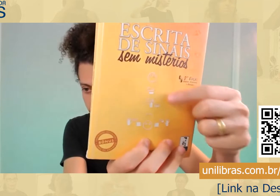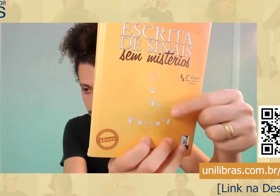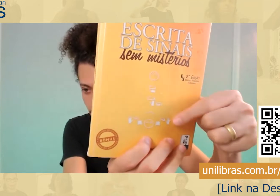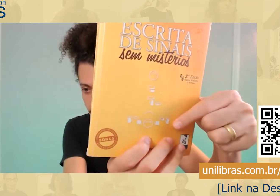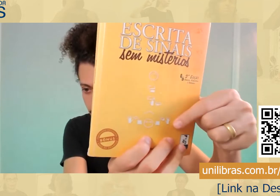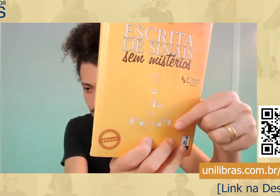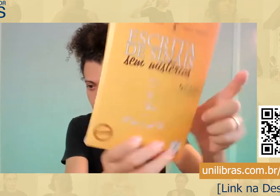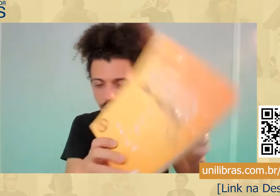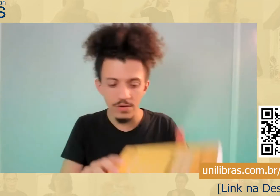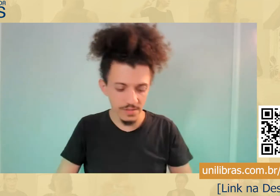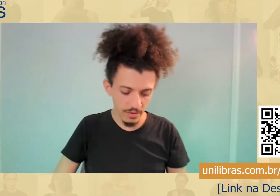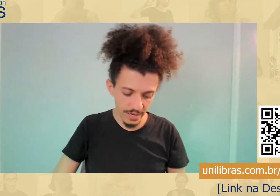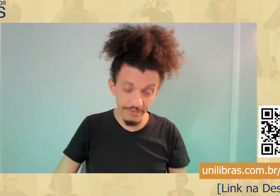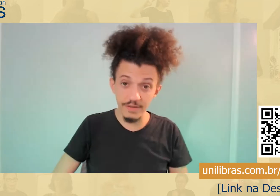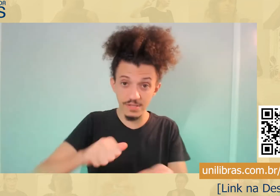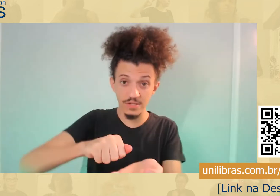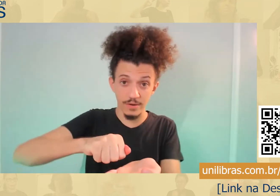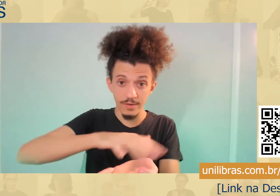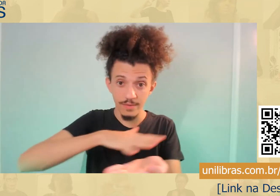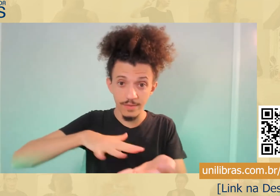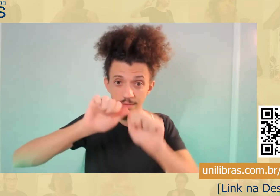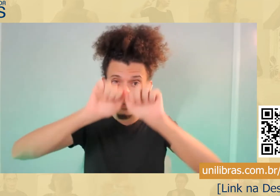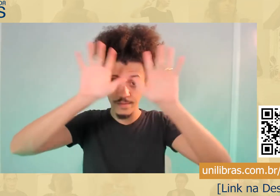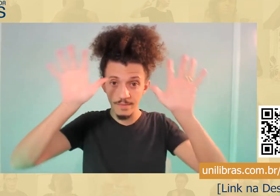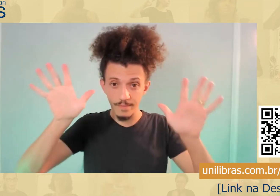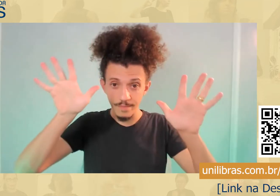também, para quem não sabe. O sinal dele é feito assim, ó.